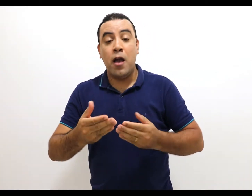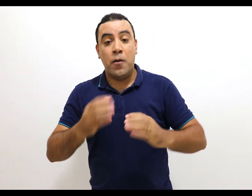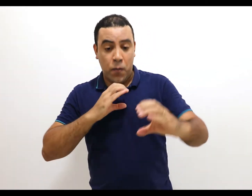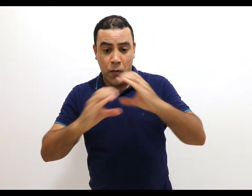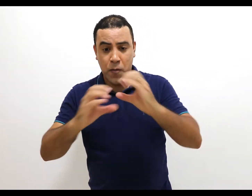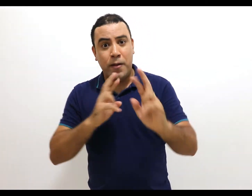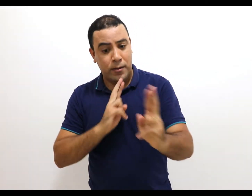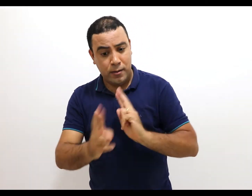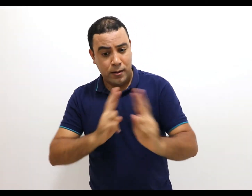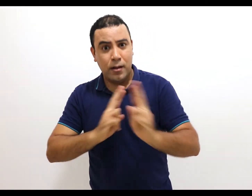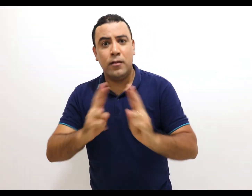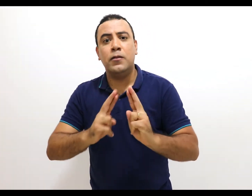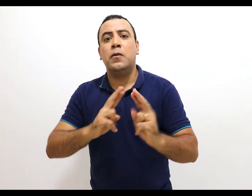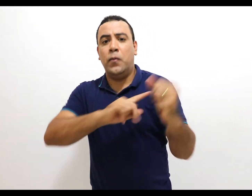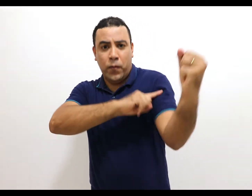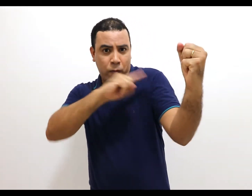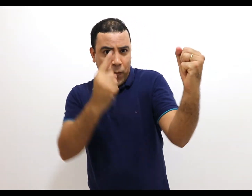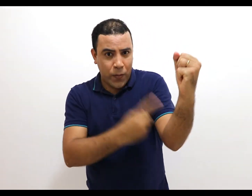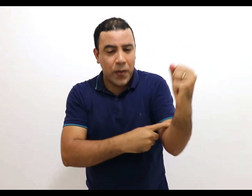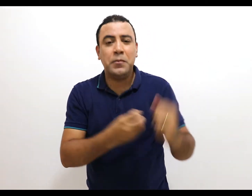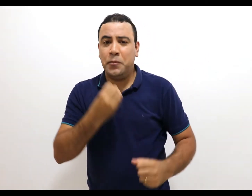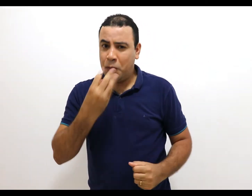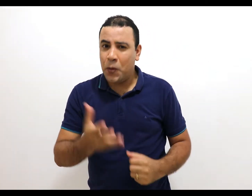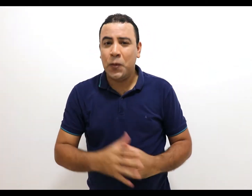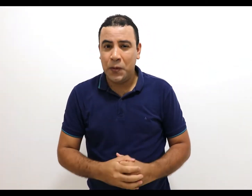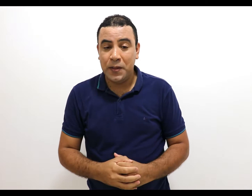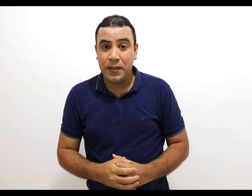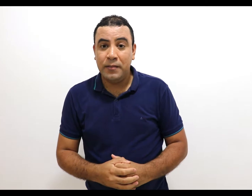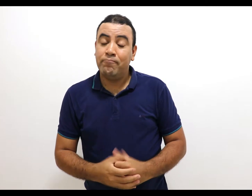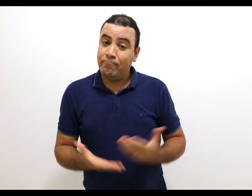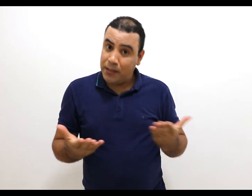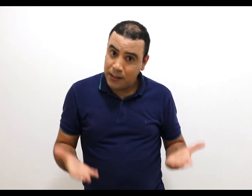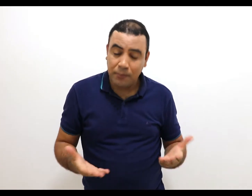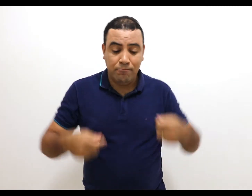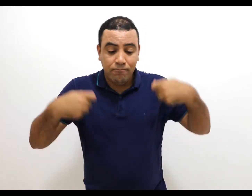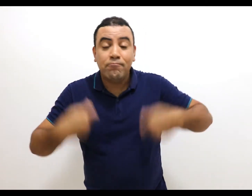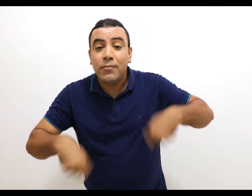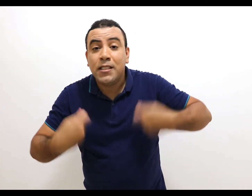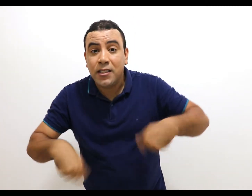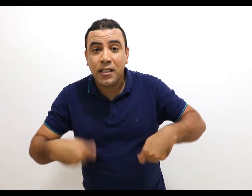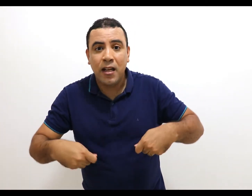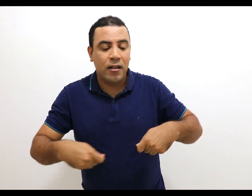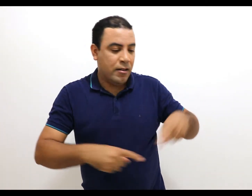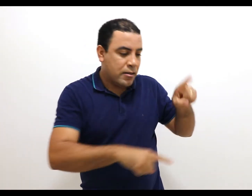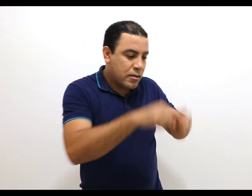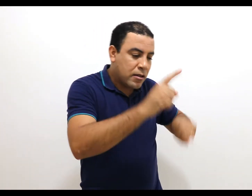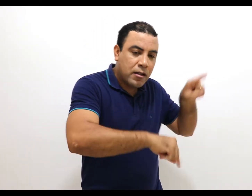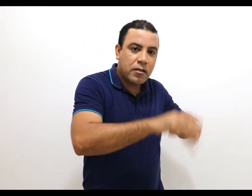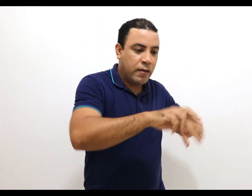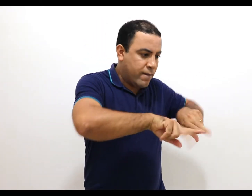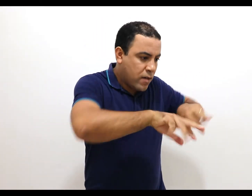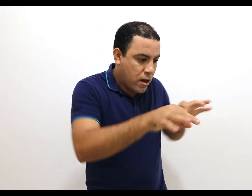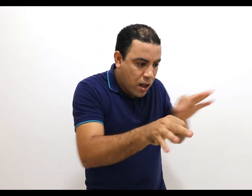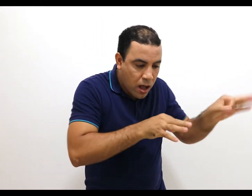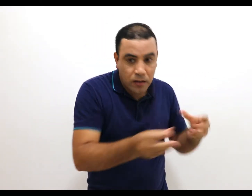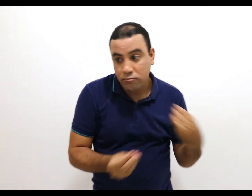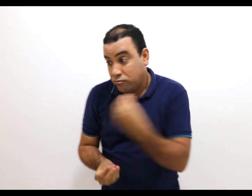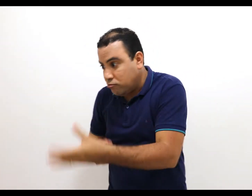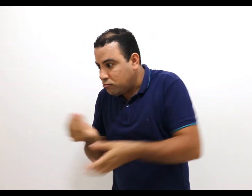mais importante ampliar os meios que subsidiem o desenvolvimento no aprendizado de Libras como segunda